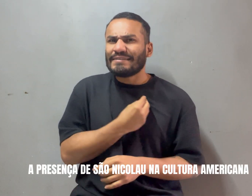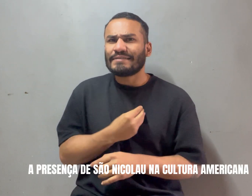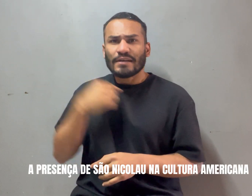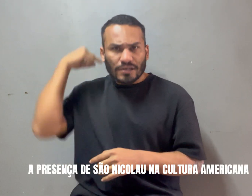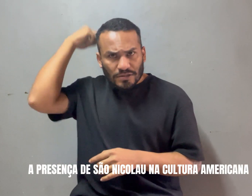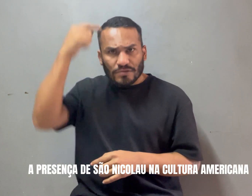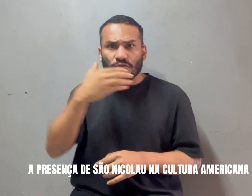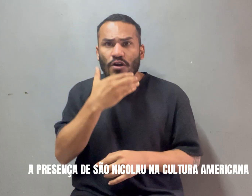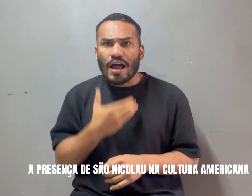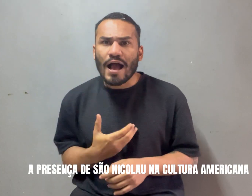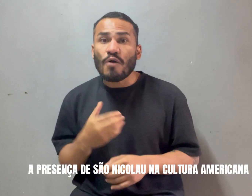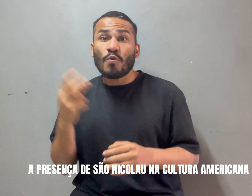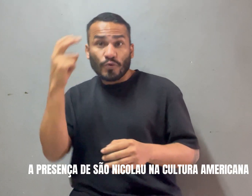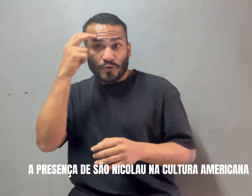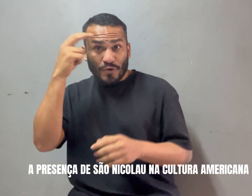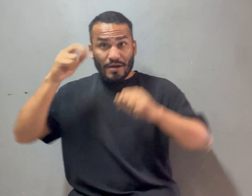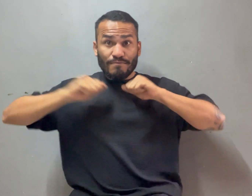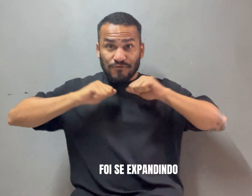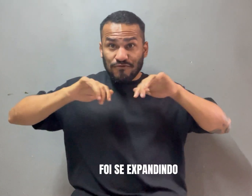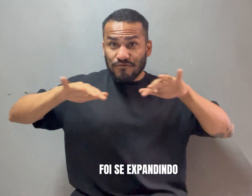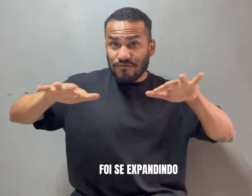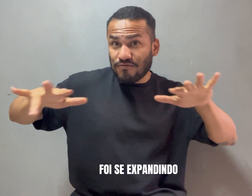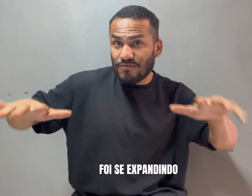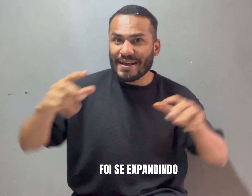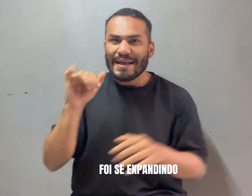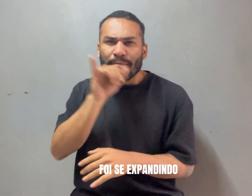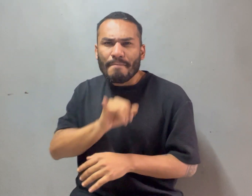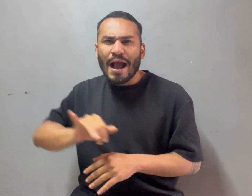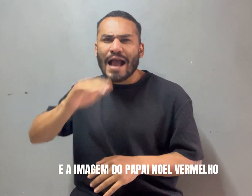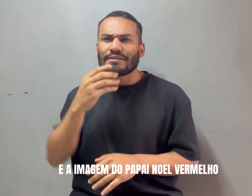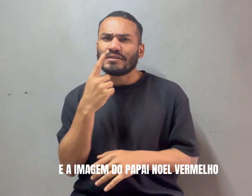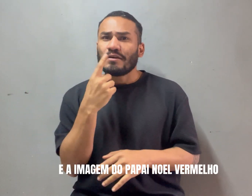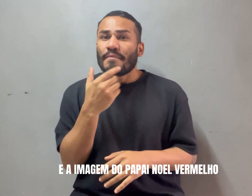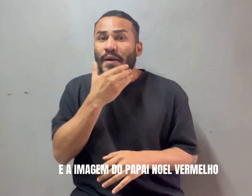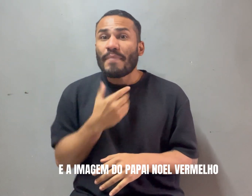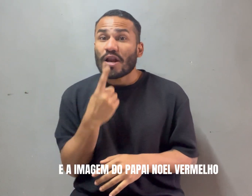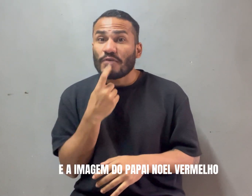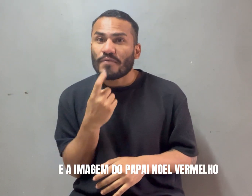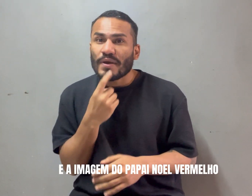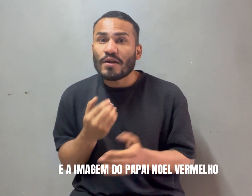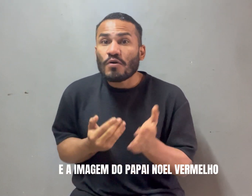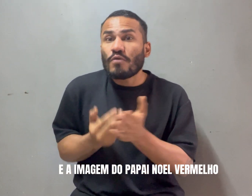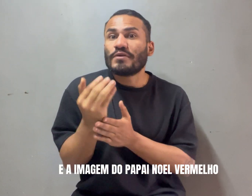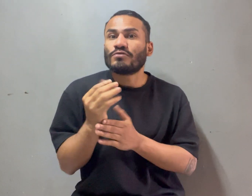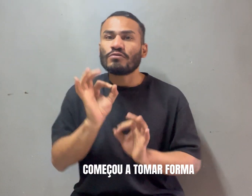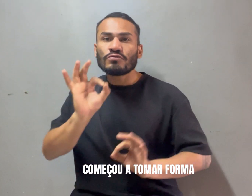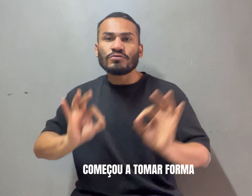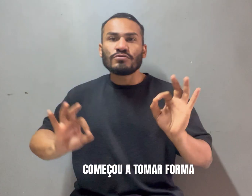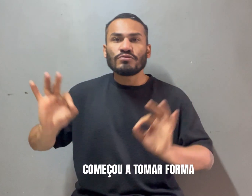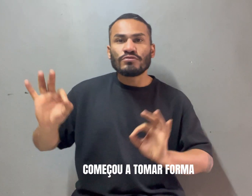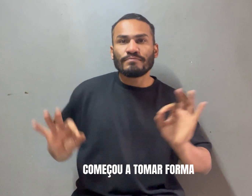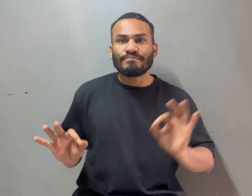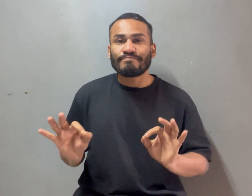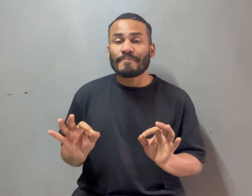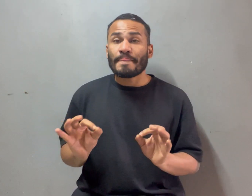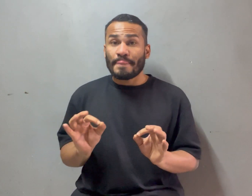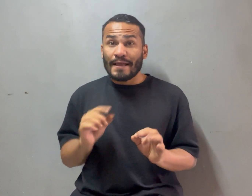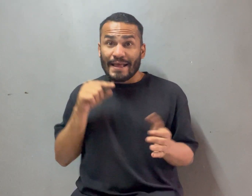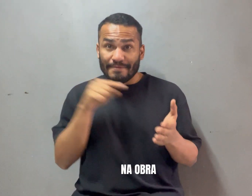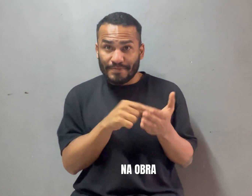de São Nicolau na cultura americana foi se expandindo e a imagem do Papai Noel Vermelho começou a tomar forma. Na